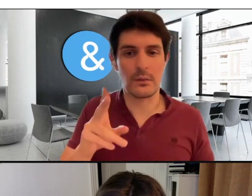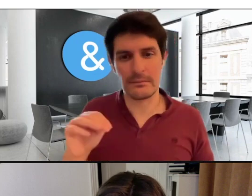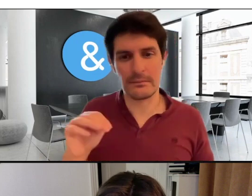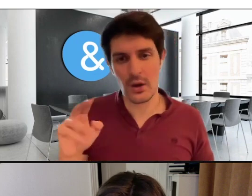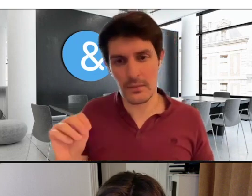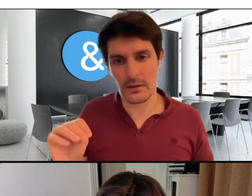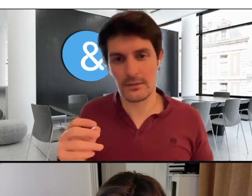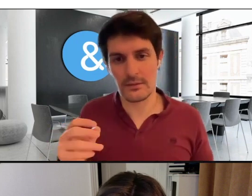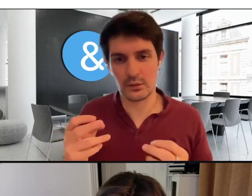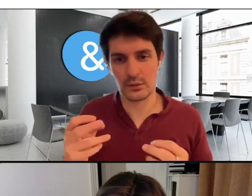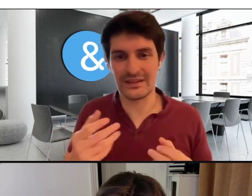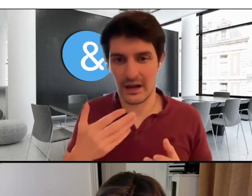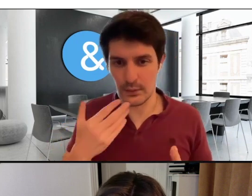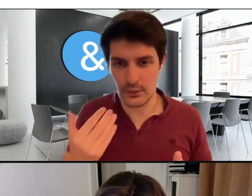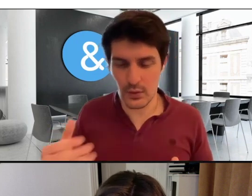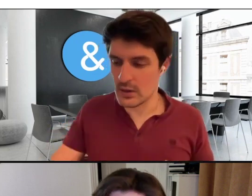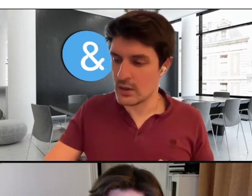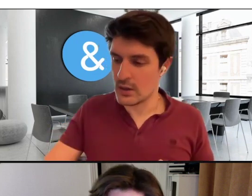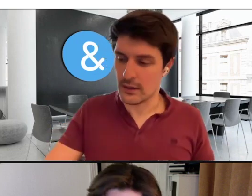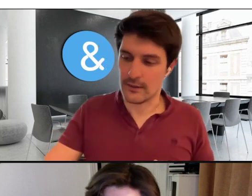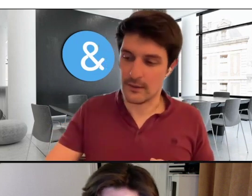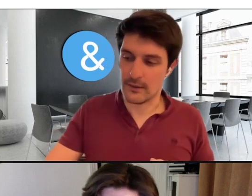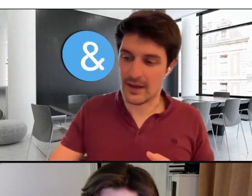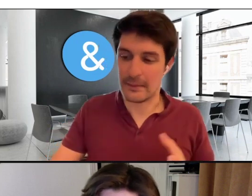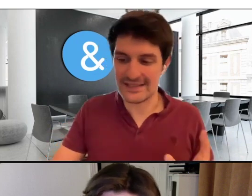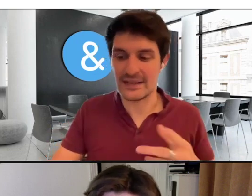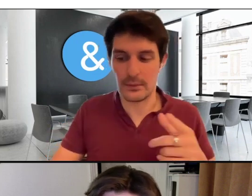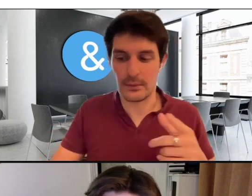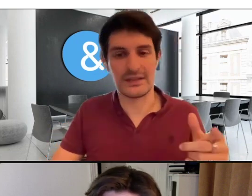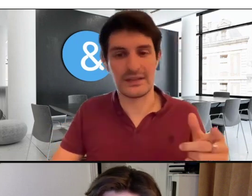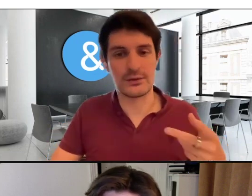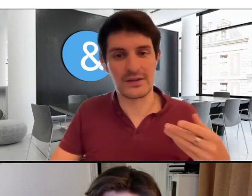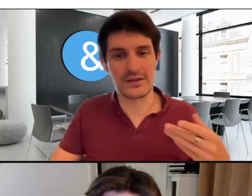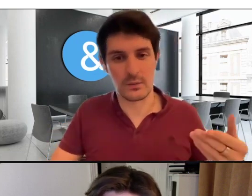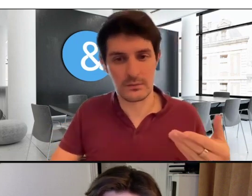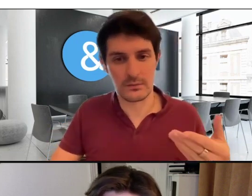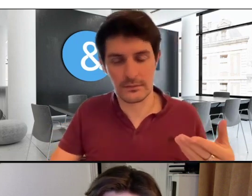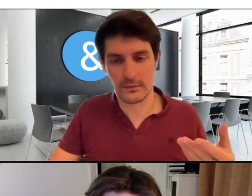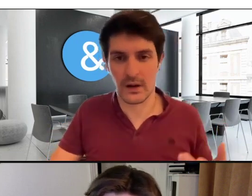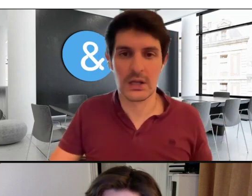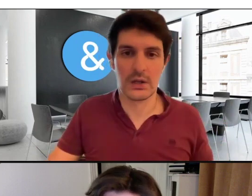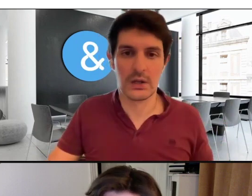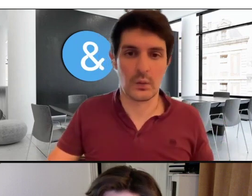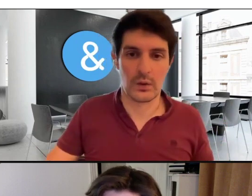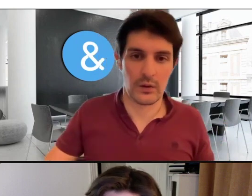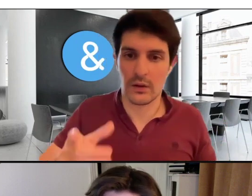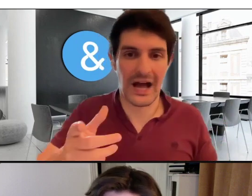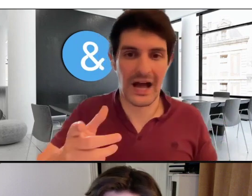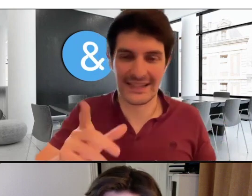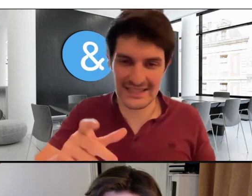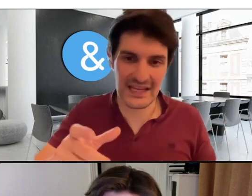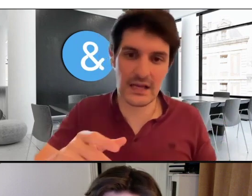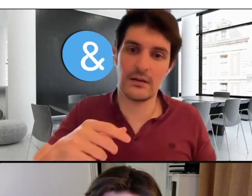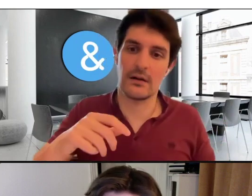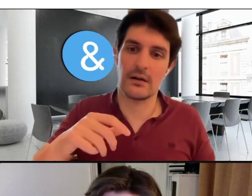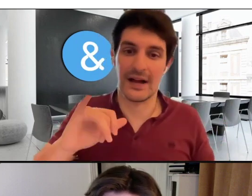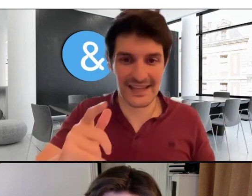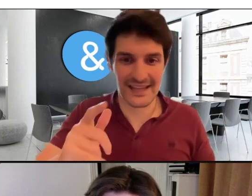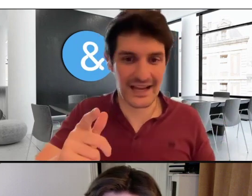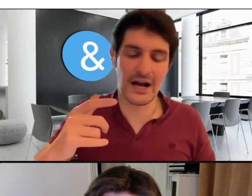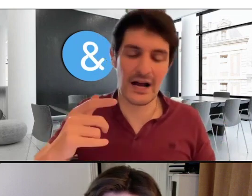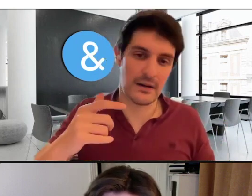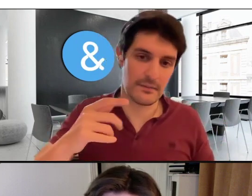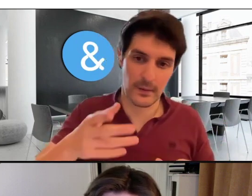Premium filtre un peu mieux. Après, ça dépend des situations. Voilà. Donc, à tester,